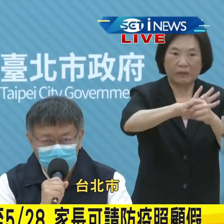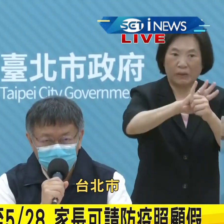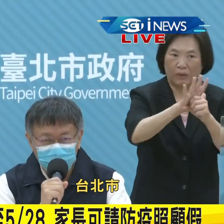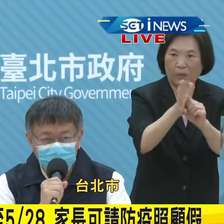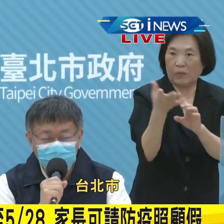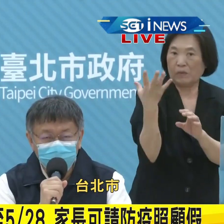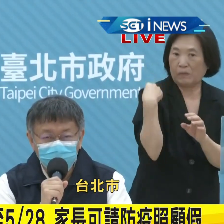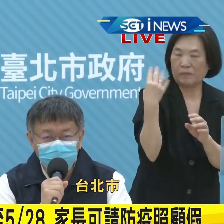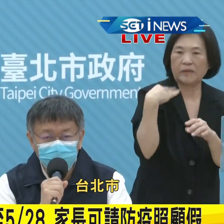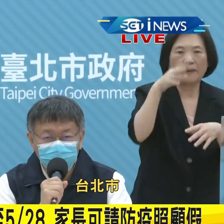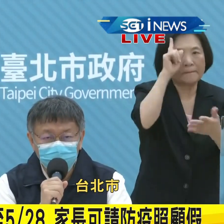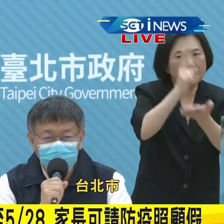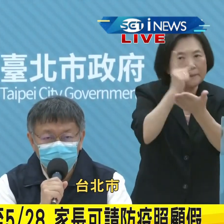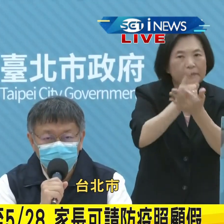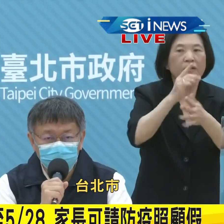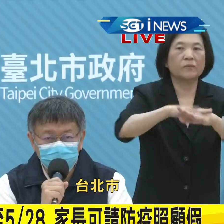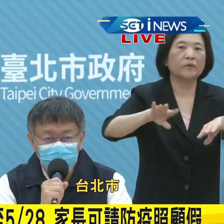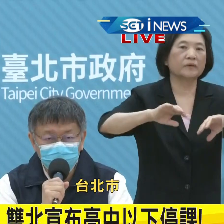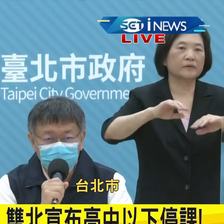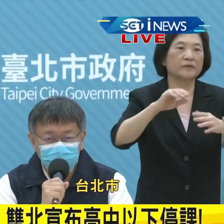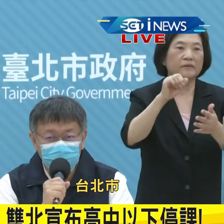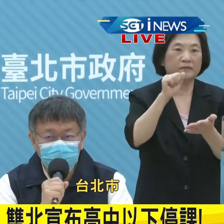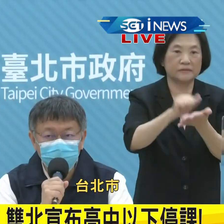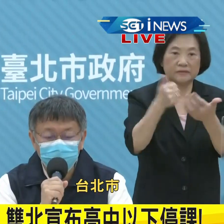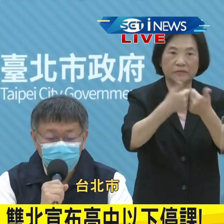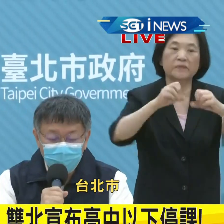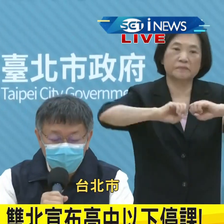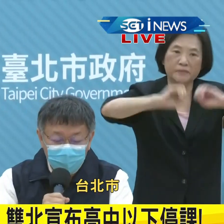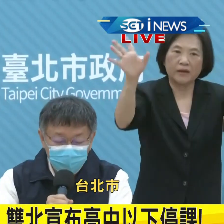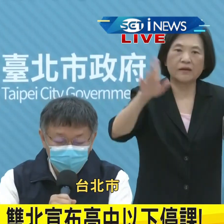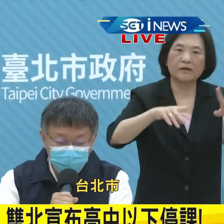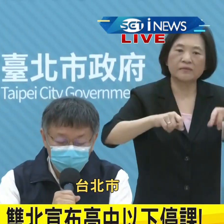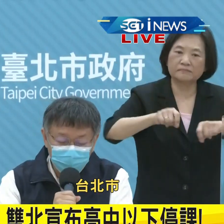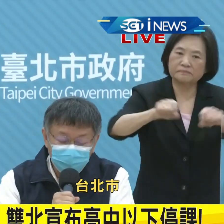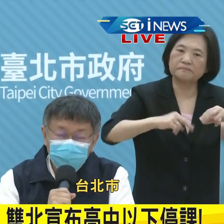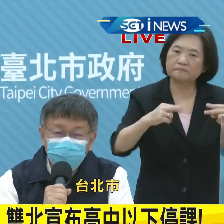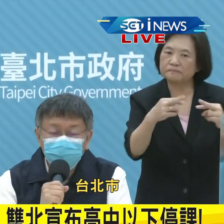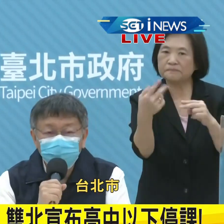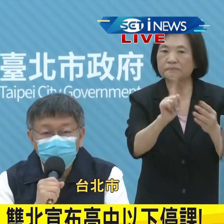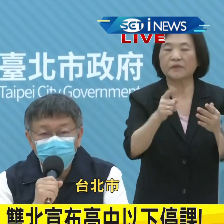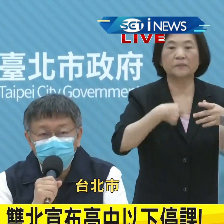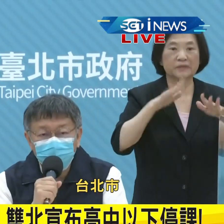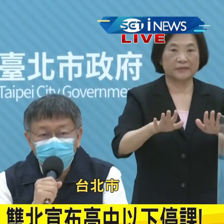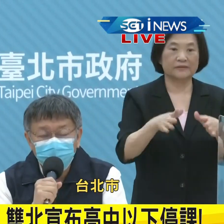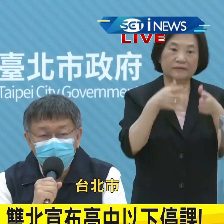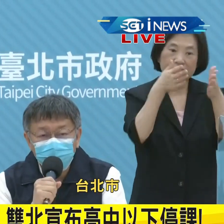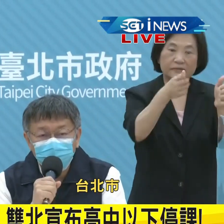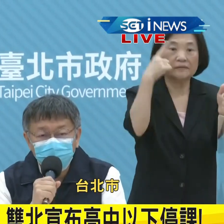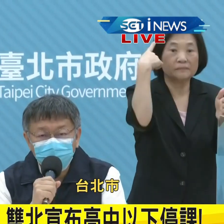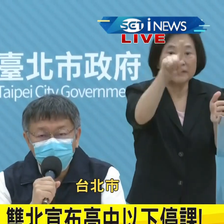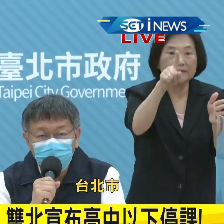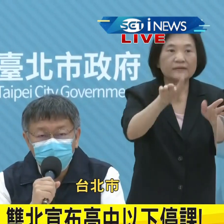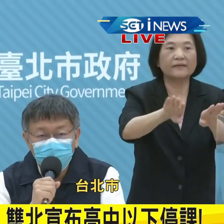候，每天会宣布每天的这种政策。那所以今天先宣布啊，明天